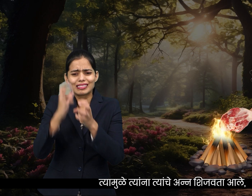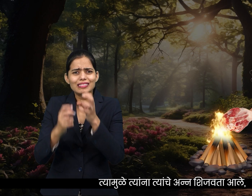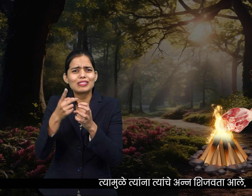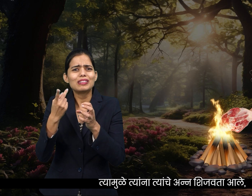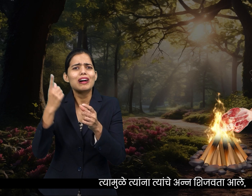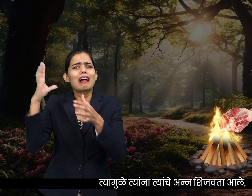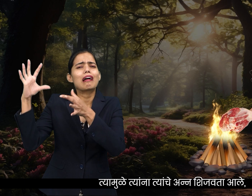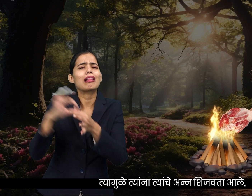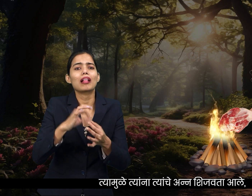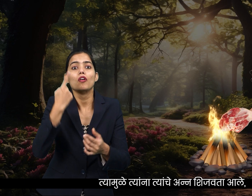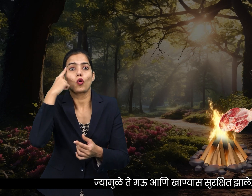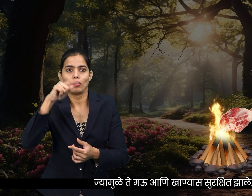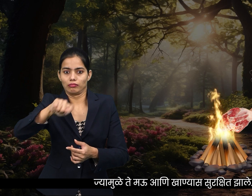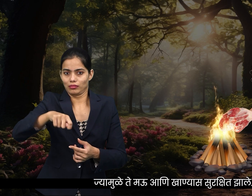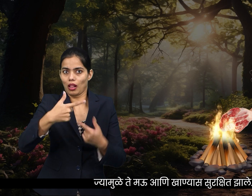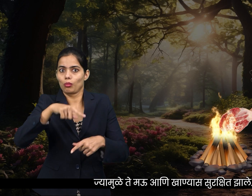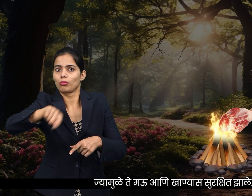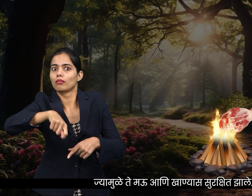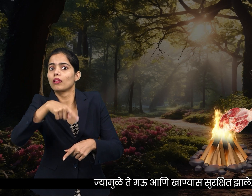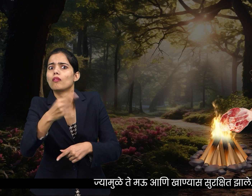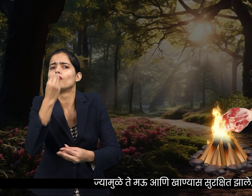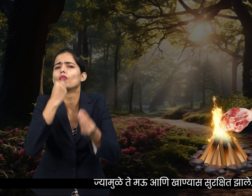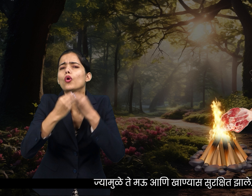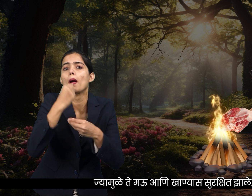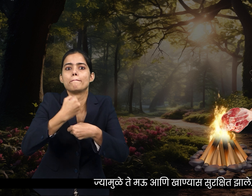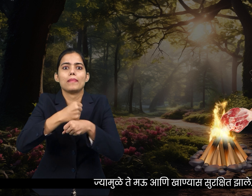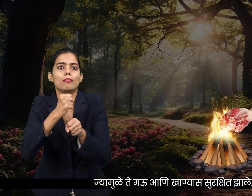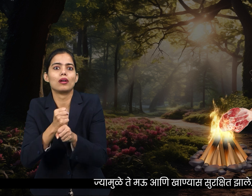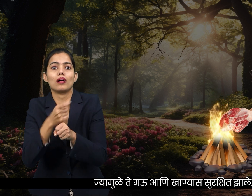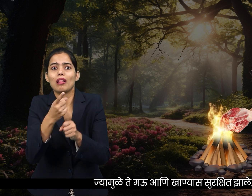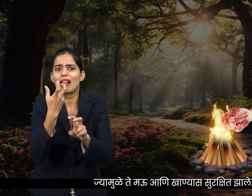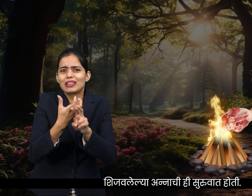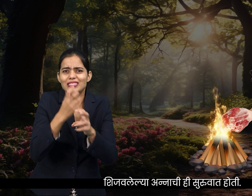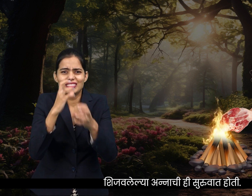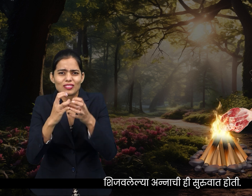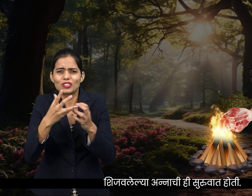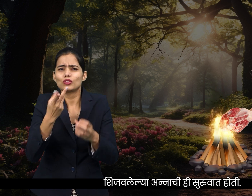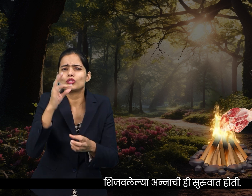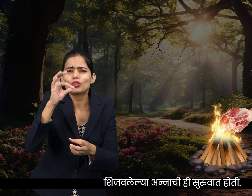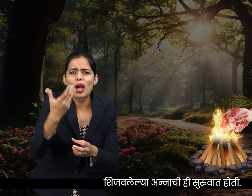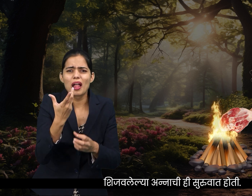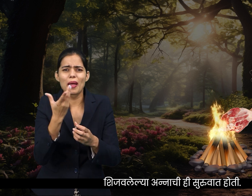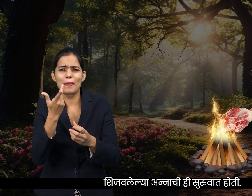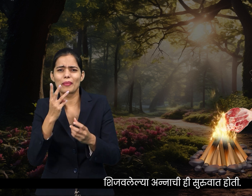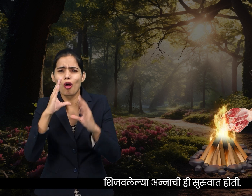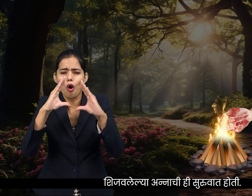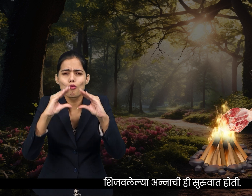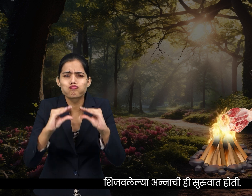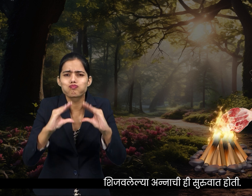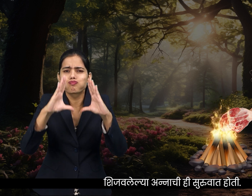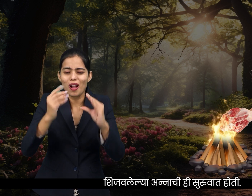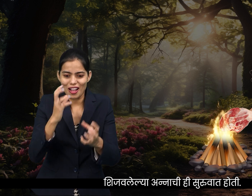त्यामुळे त्यांना त्यांचे अन्न शिजवता आले, ज्यामुळे ते मऊ आणि खाण्यास सुरक्षित झाले. शिजवलेल्या अन्नाची ही सुरुवात